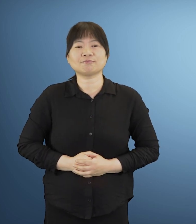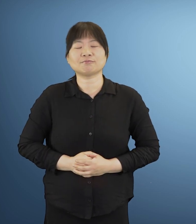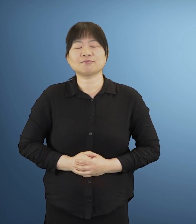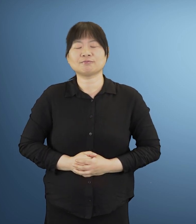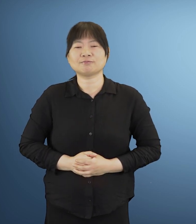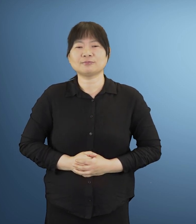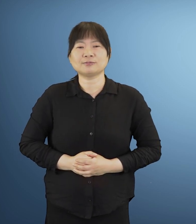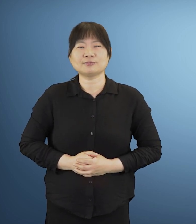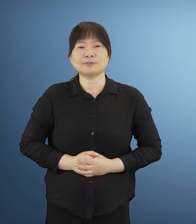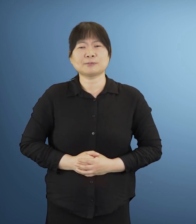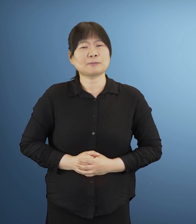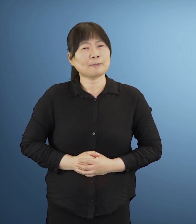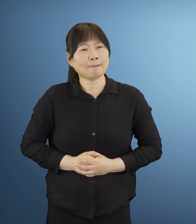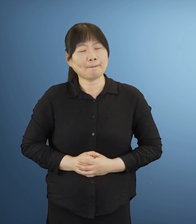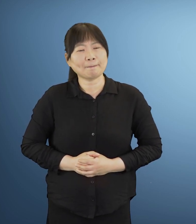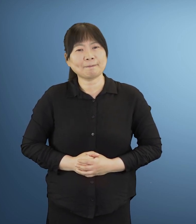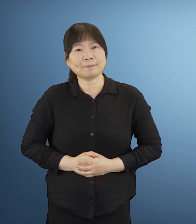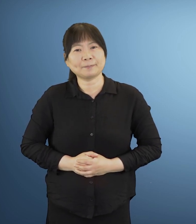여기